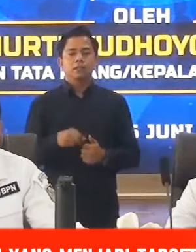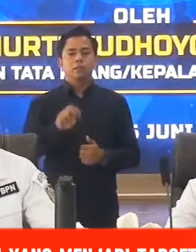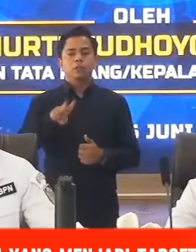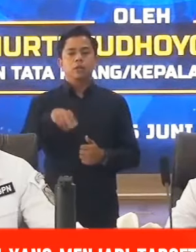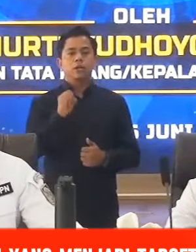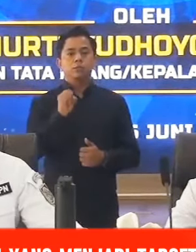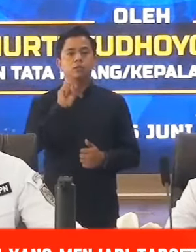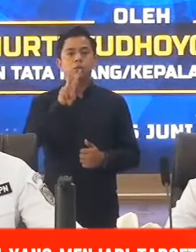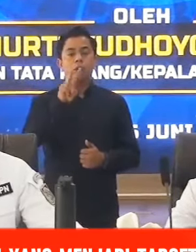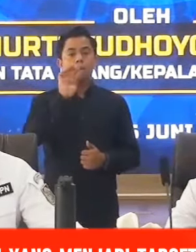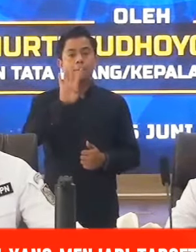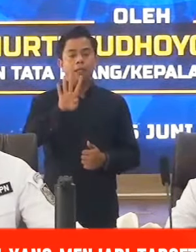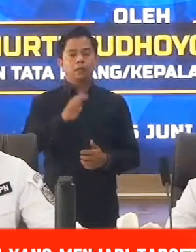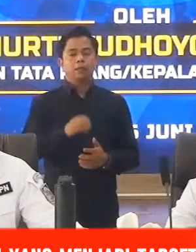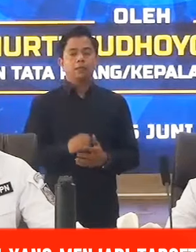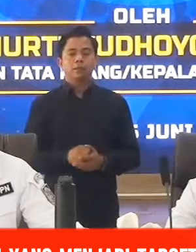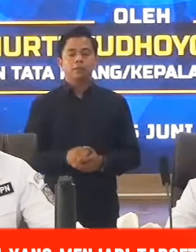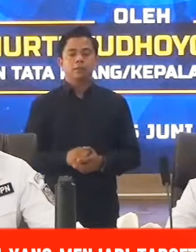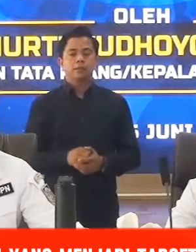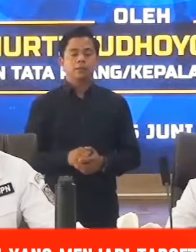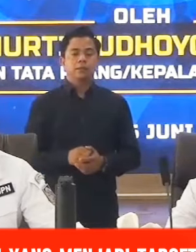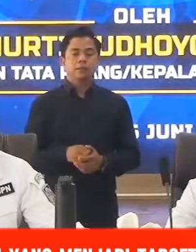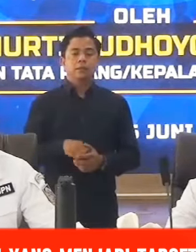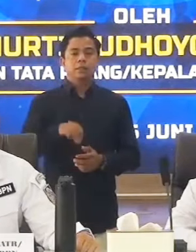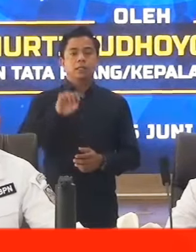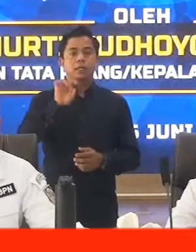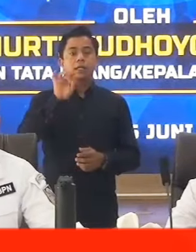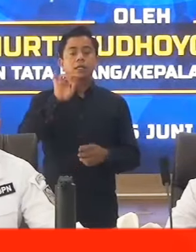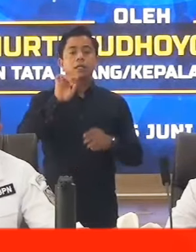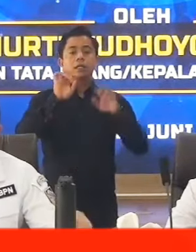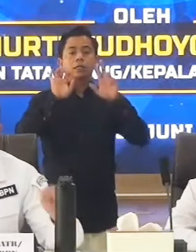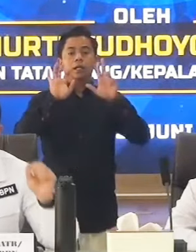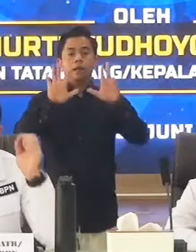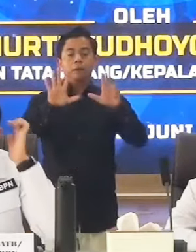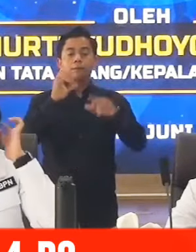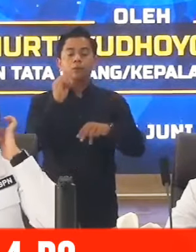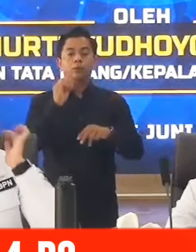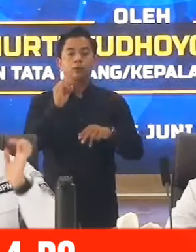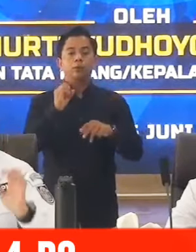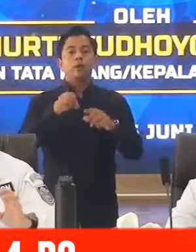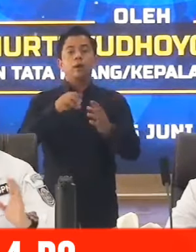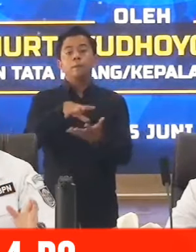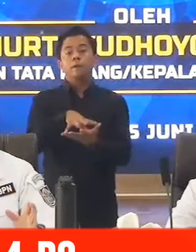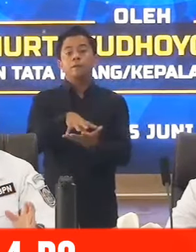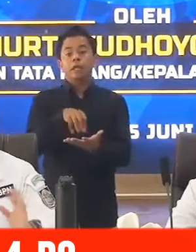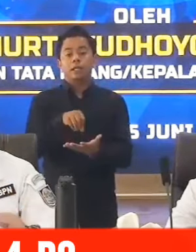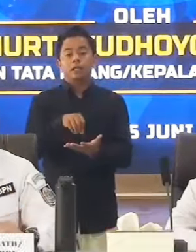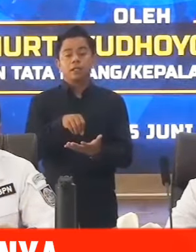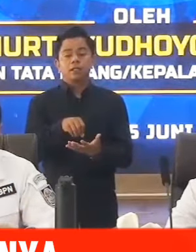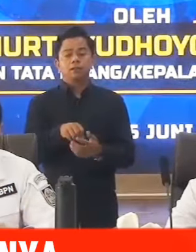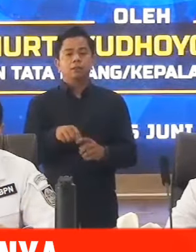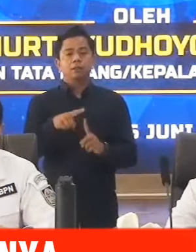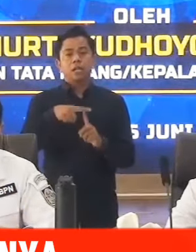ada 86 kasus mafia tanah yang menjadi target operasi. Ada kenaikan 4